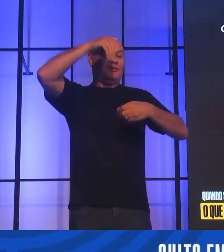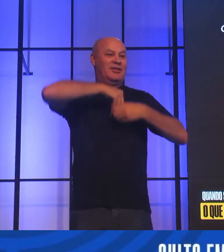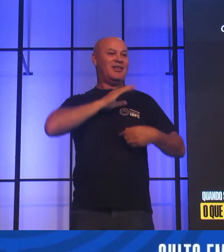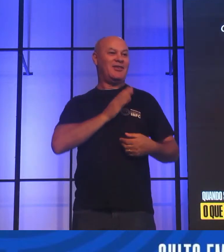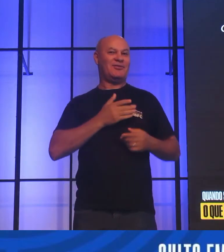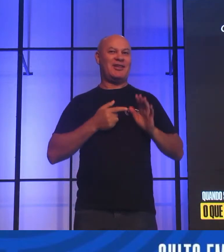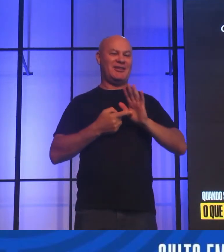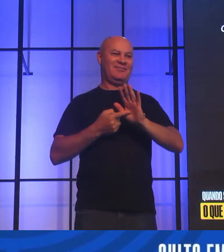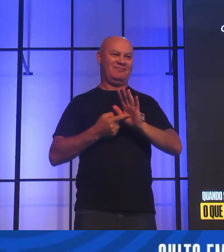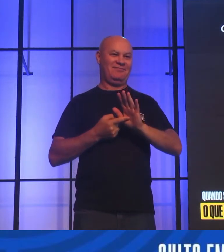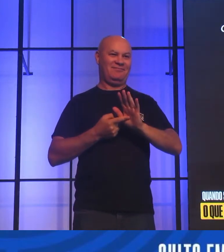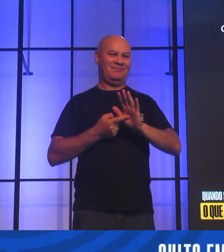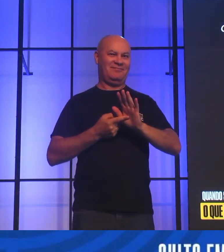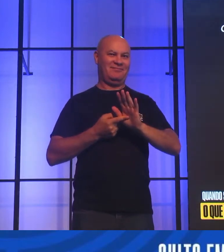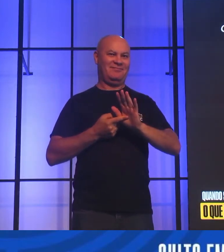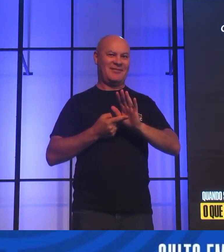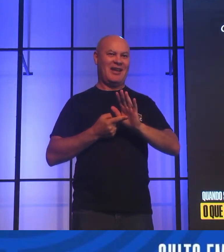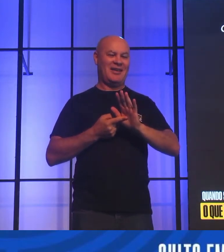Gente,